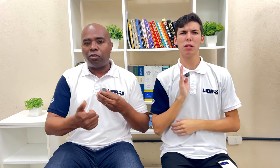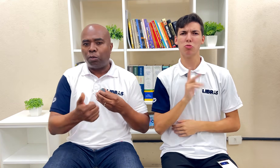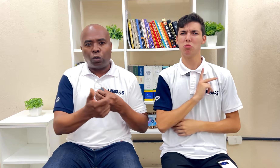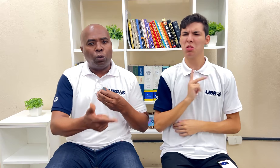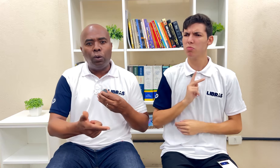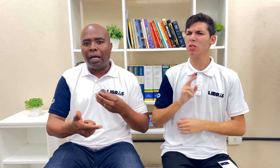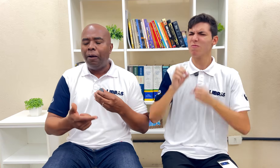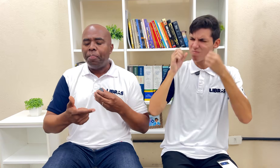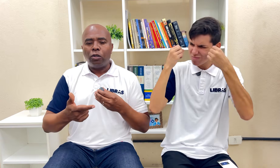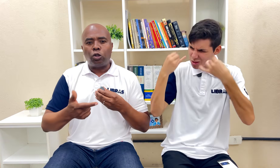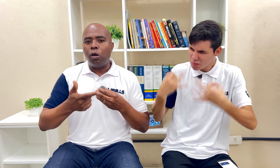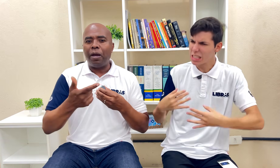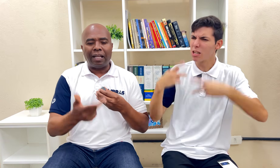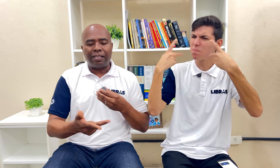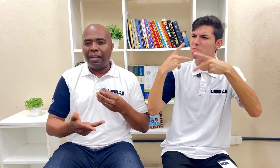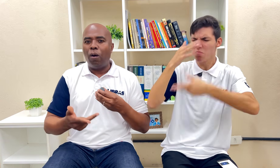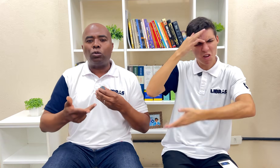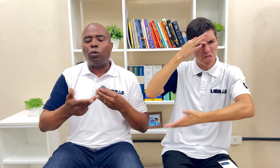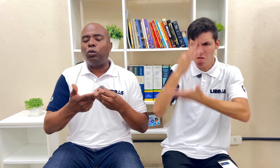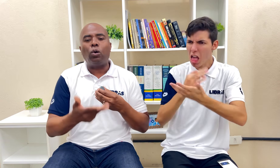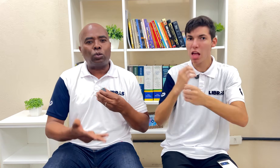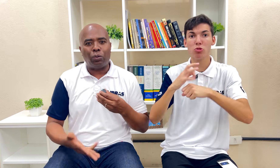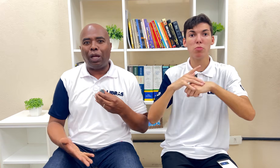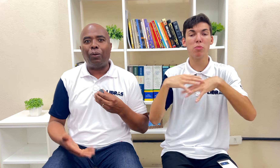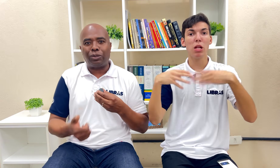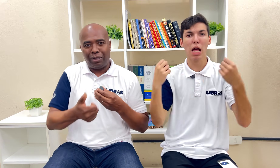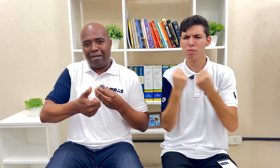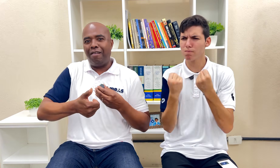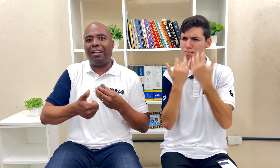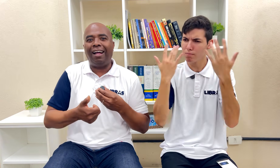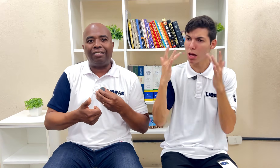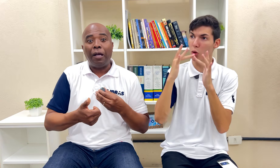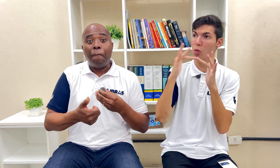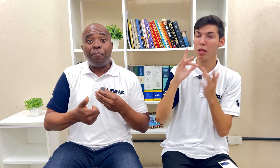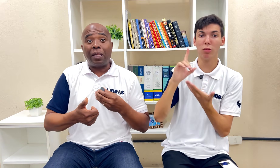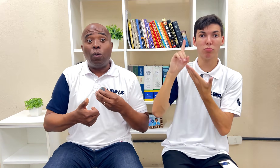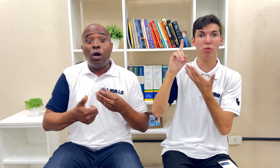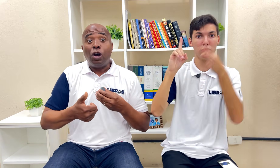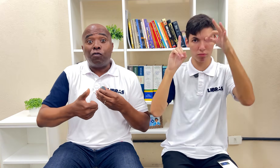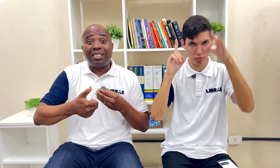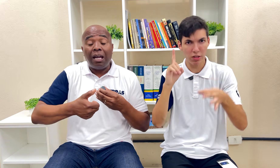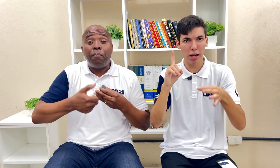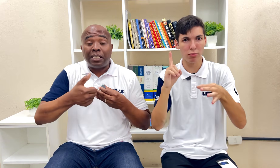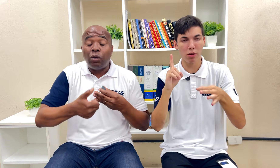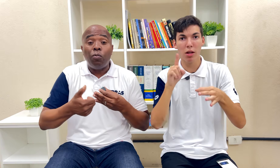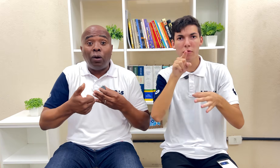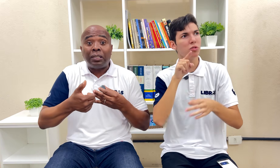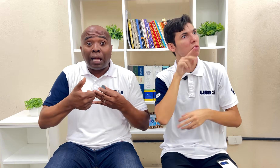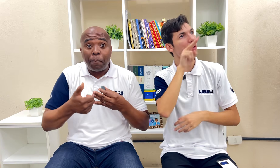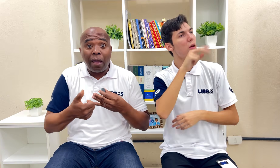sobre cura, sobre libertação, sobre encontro com Deus, não é verdade? Então, você precisa saber